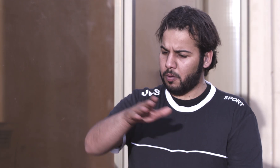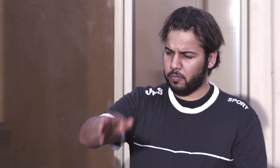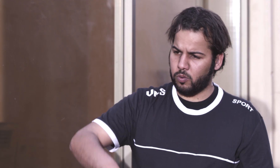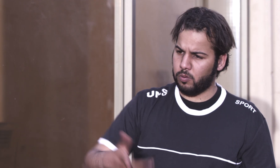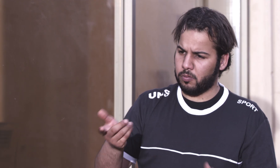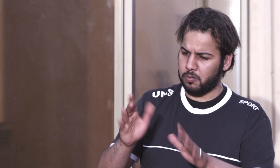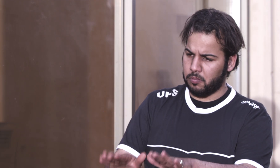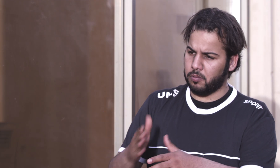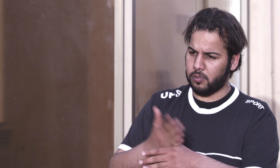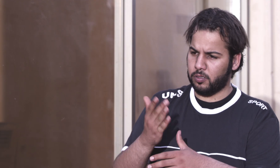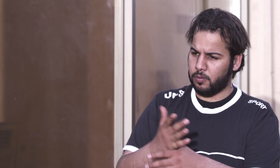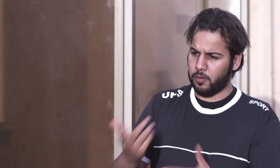ليش جالسين في الشارع؟ ما هو السبب؟